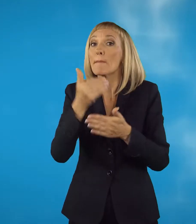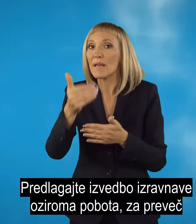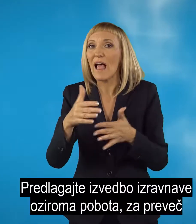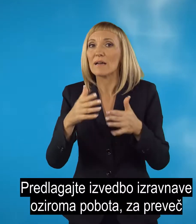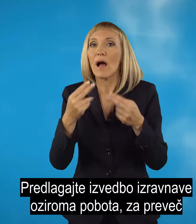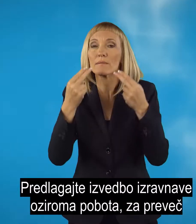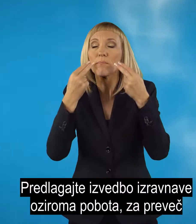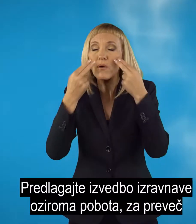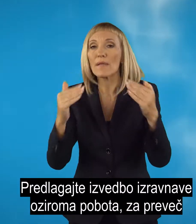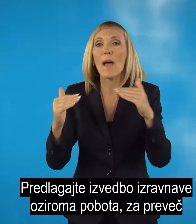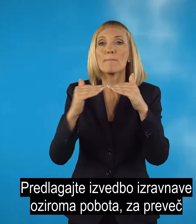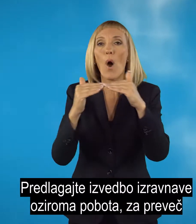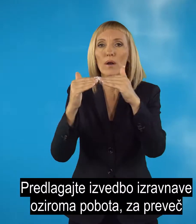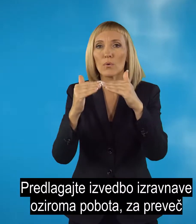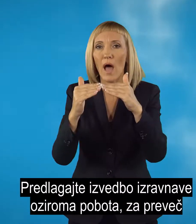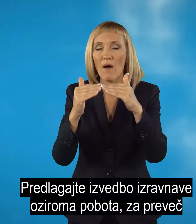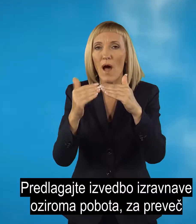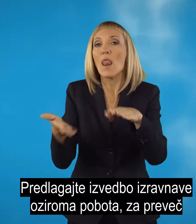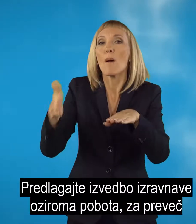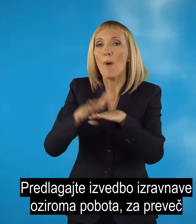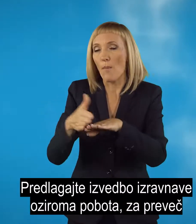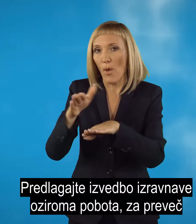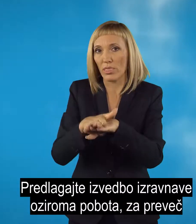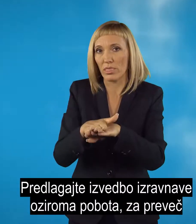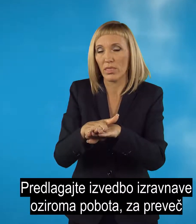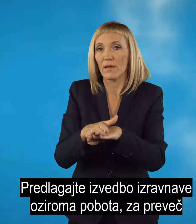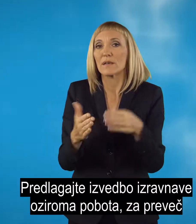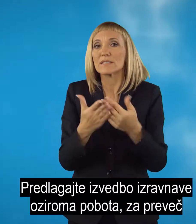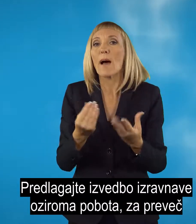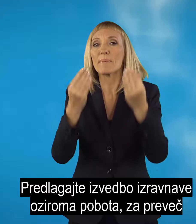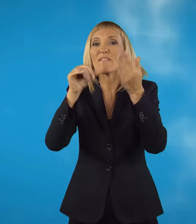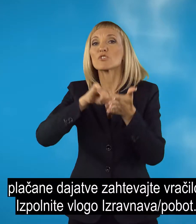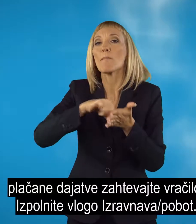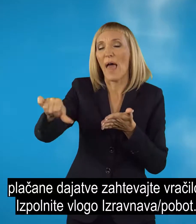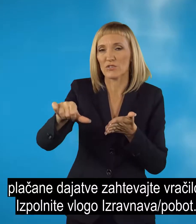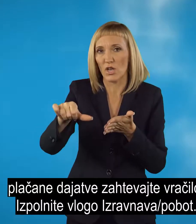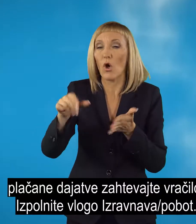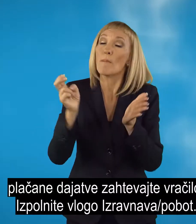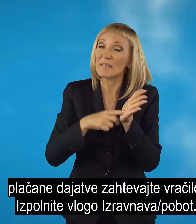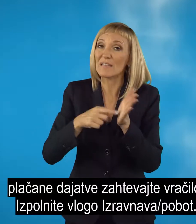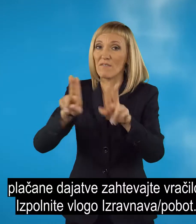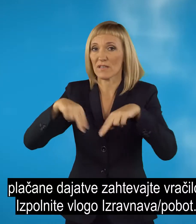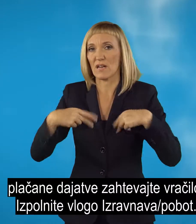Predlagajte izvedbo izravnave oziroma pobota. Za preveč plačane dajatve zahtevajte vračilo.